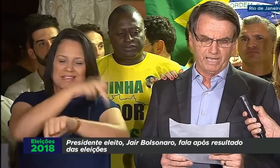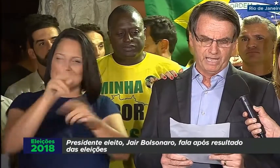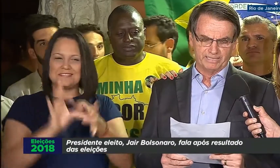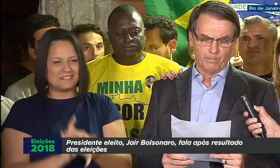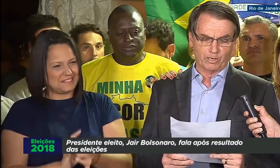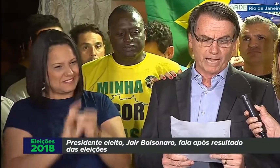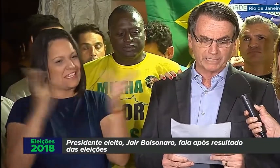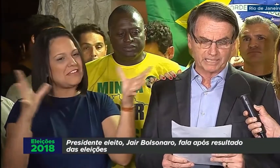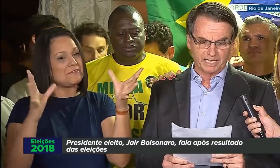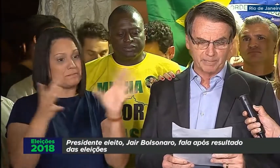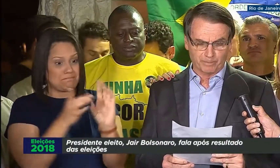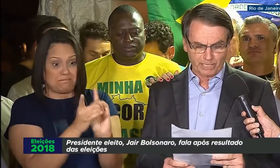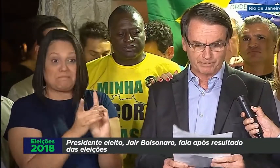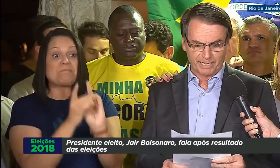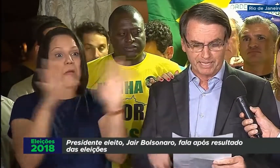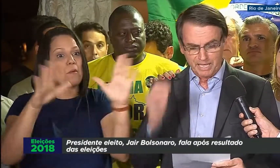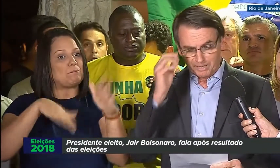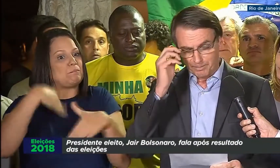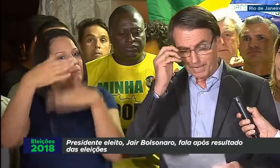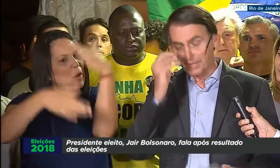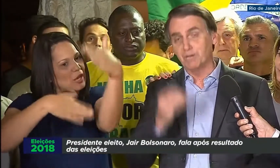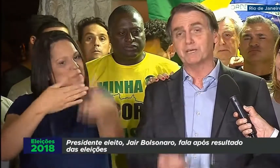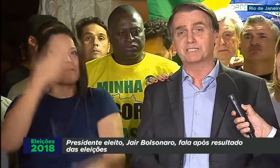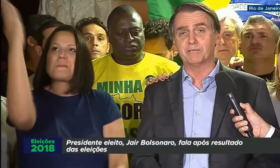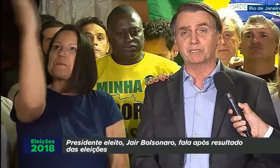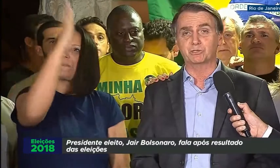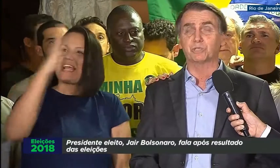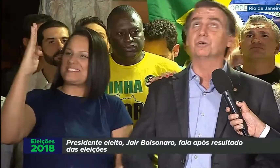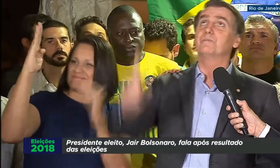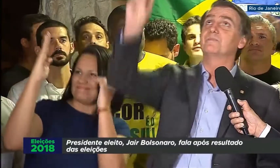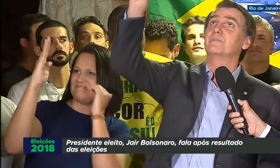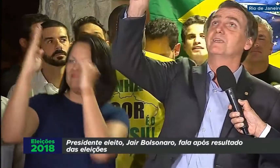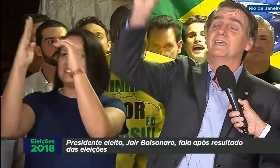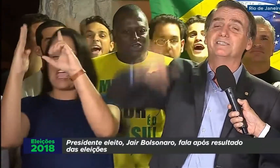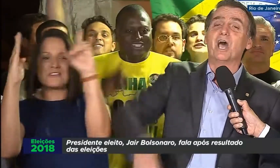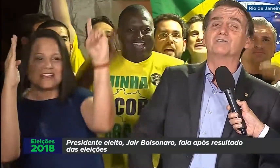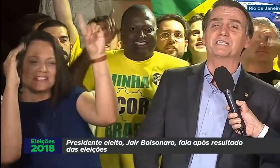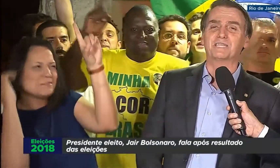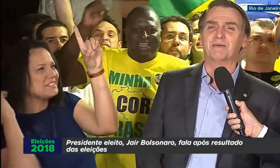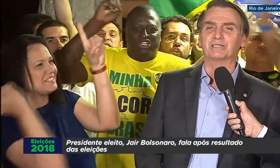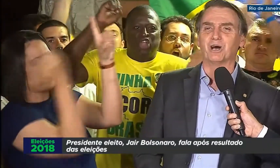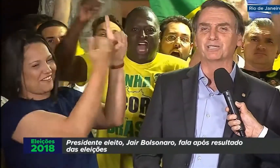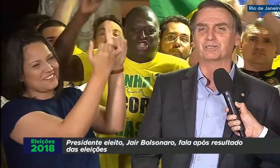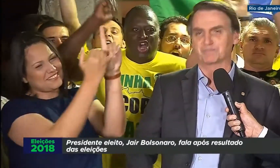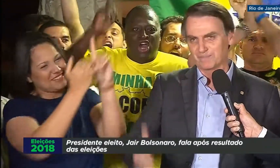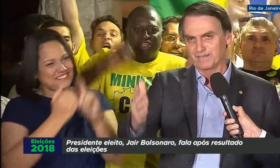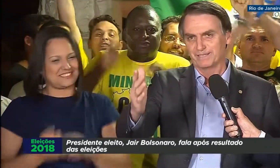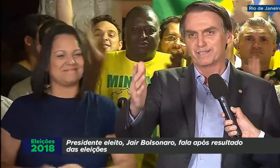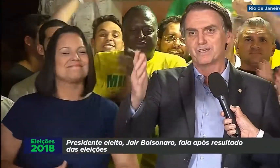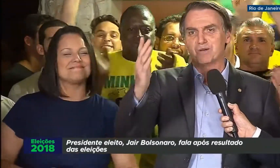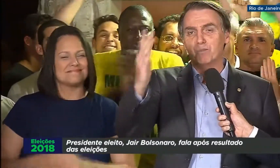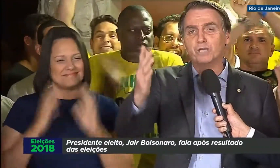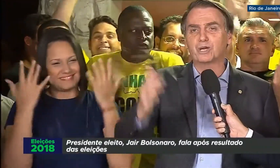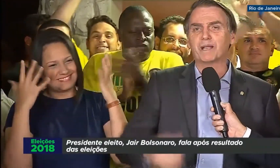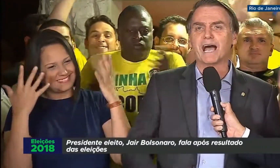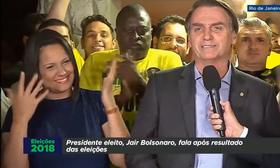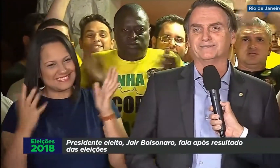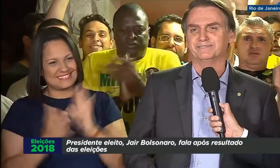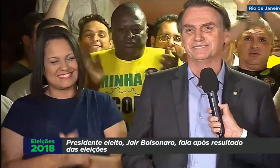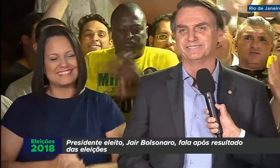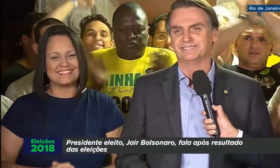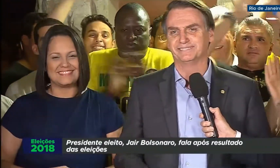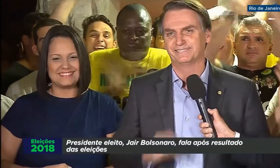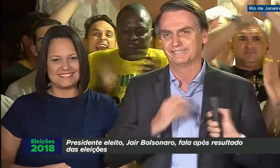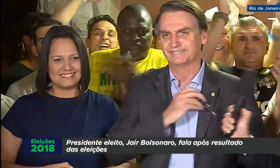livre, democrática e próspera. Brasil acima de tudo, Deus acima de todos. Muito